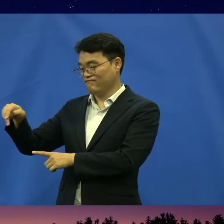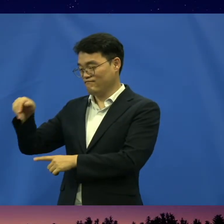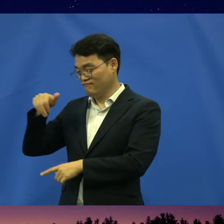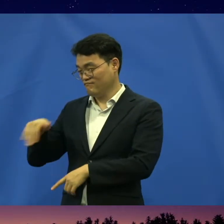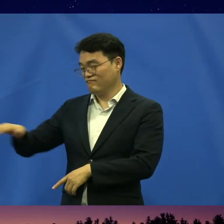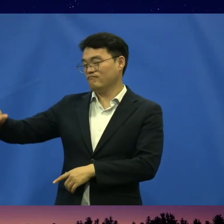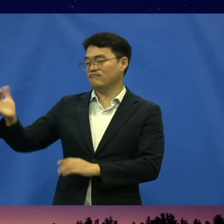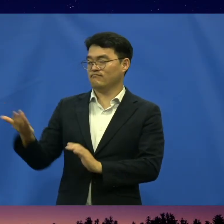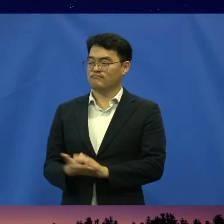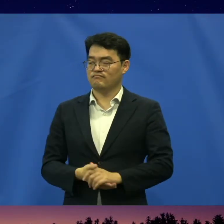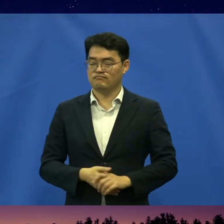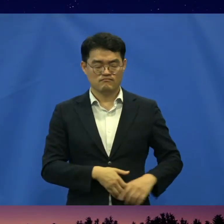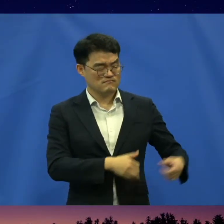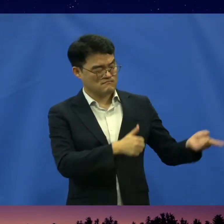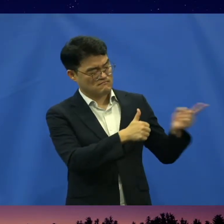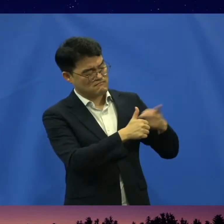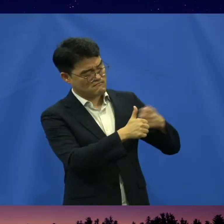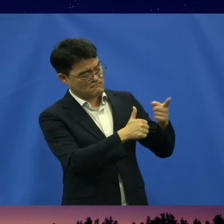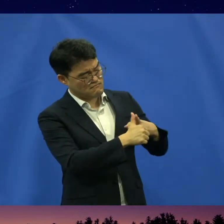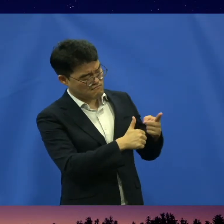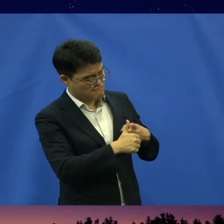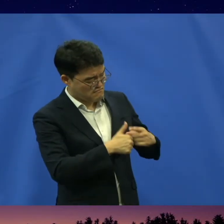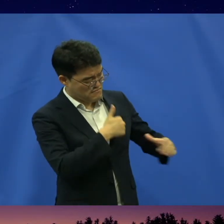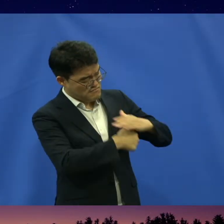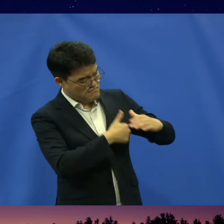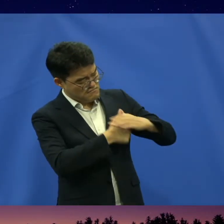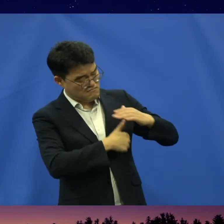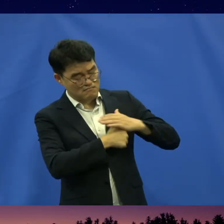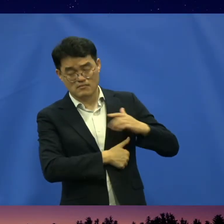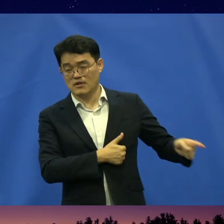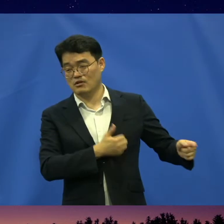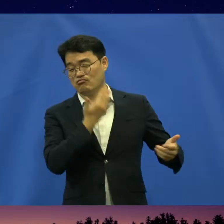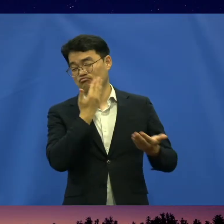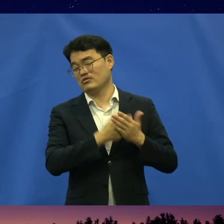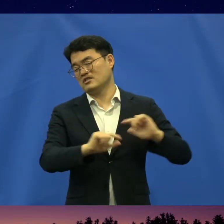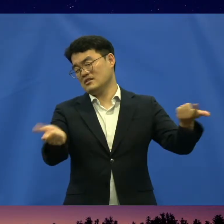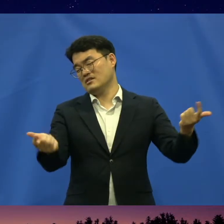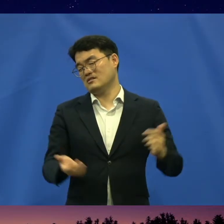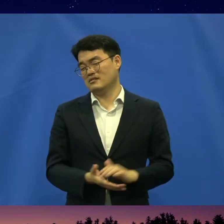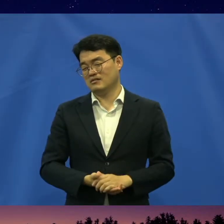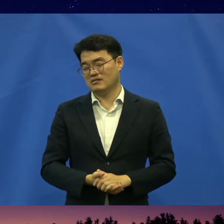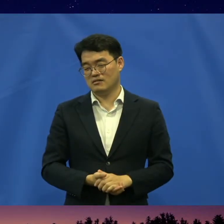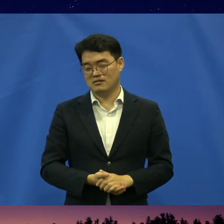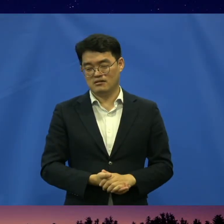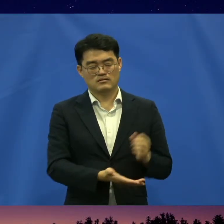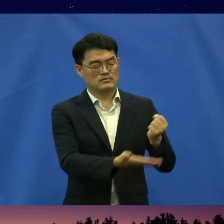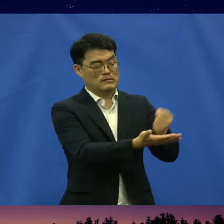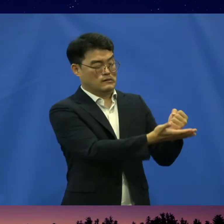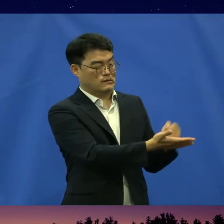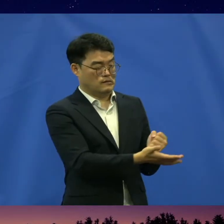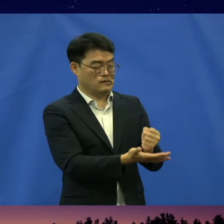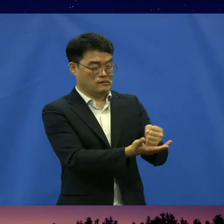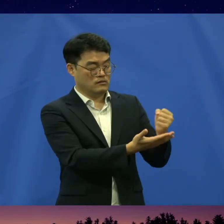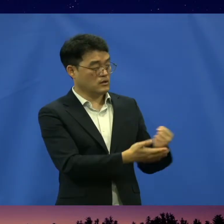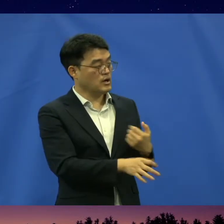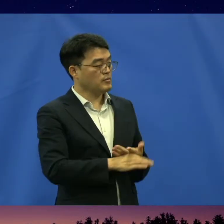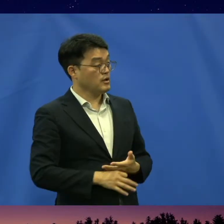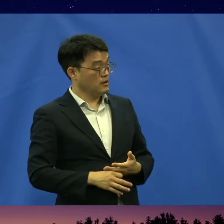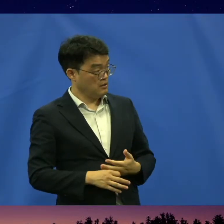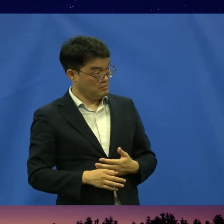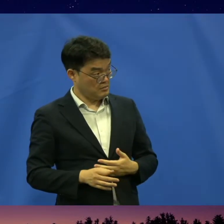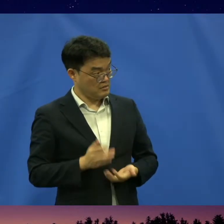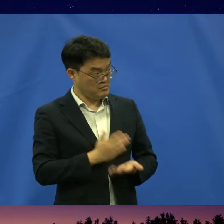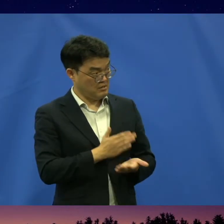누가 욕을 하느냐 안 하느냐 그건 중요하지 않아요. 누가 이러쿵저러쿵 하면 그만두는 사람도 있어요.